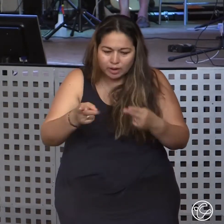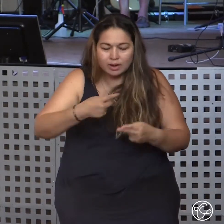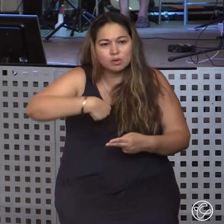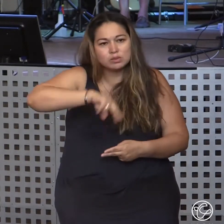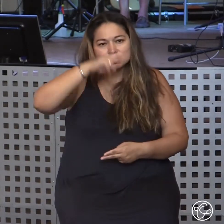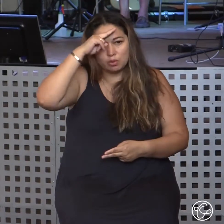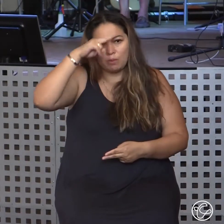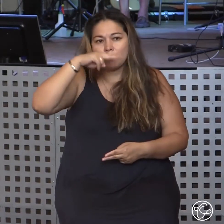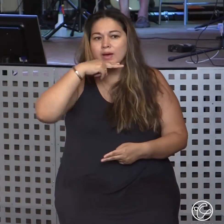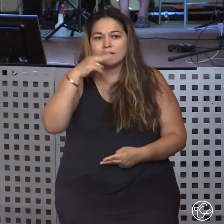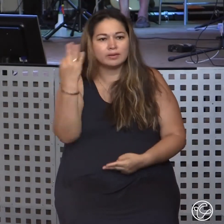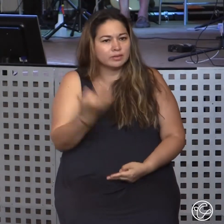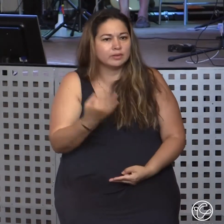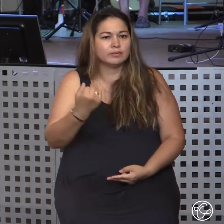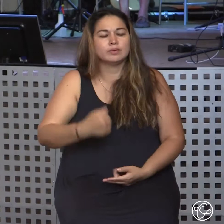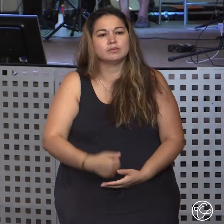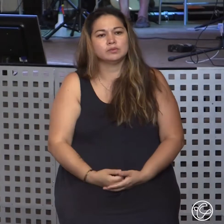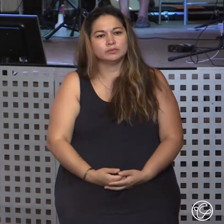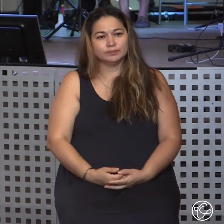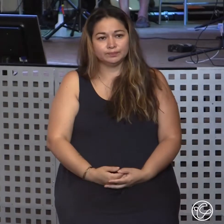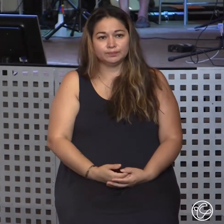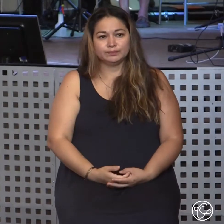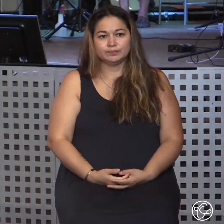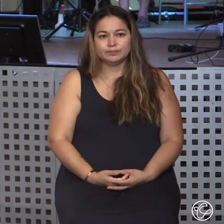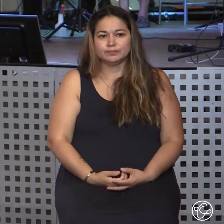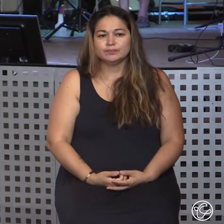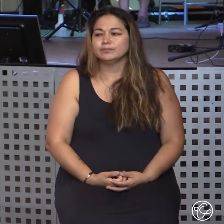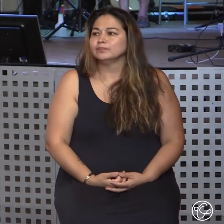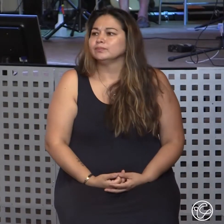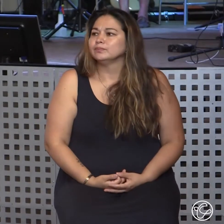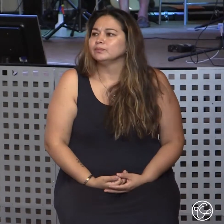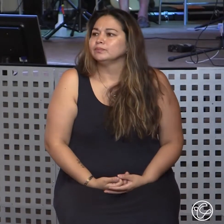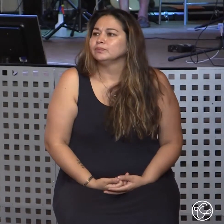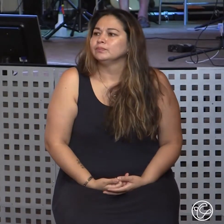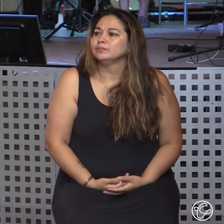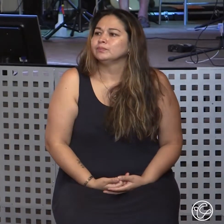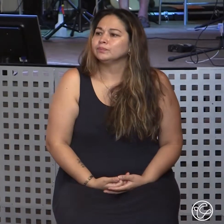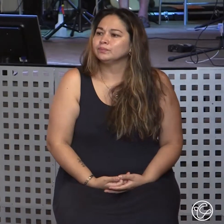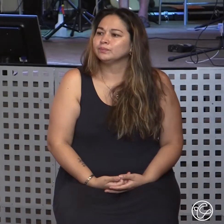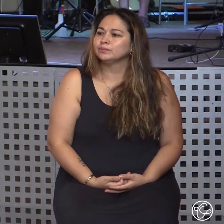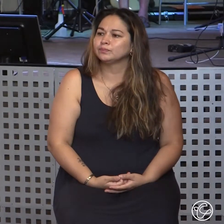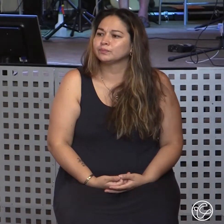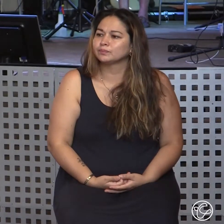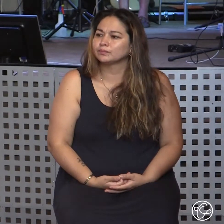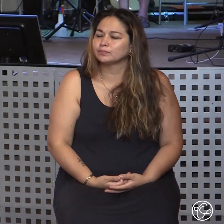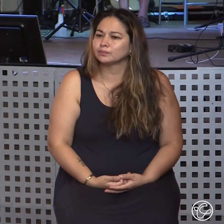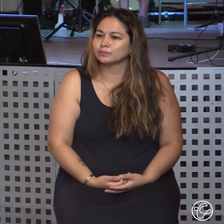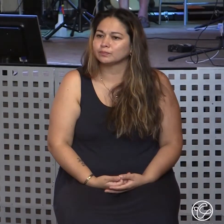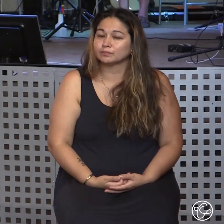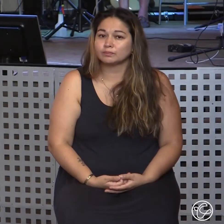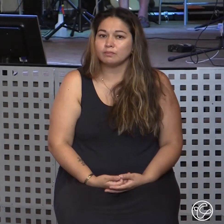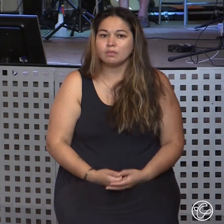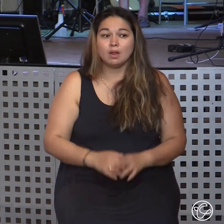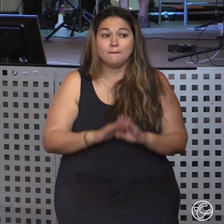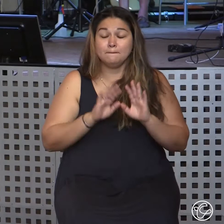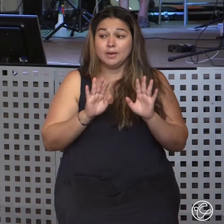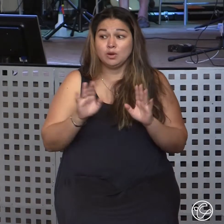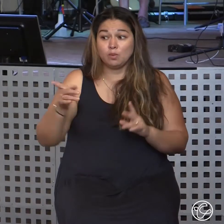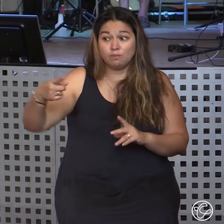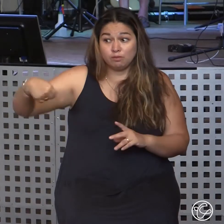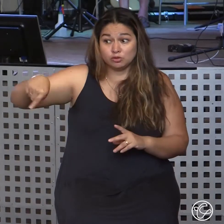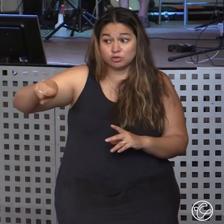Sí. Y ahora los identifica a ellos. Y vosotros me deshonráis.